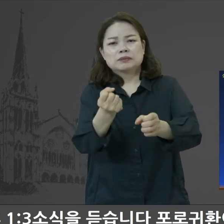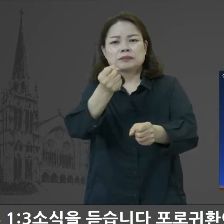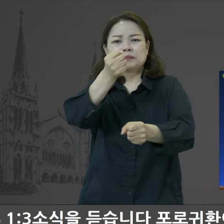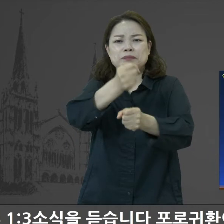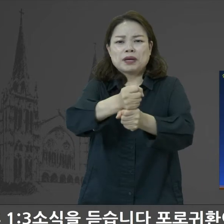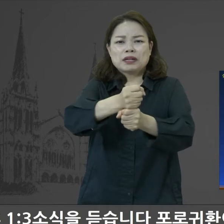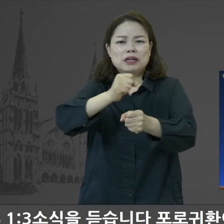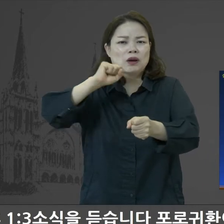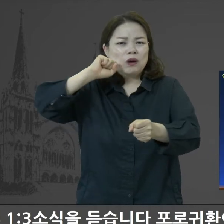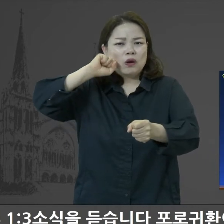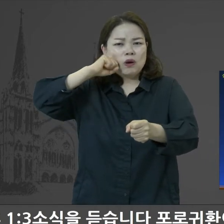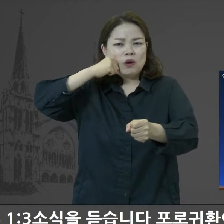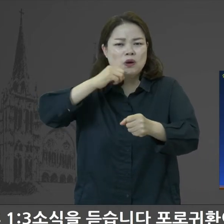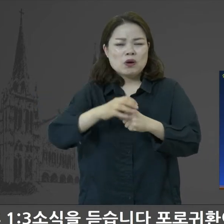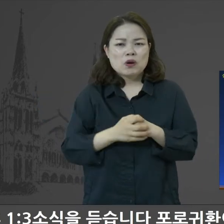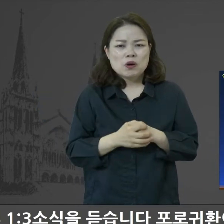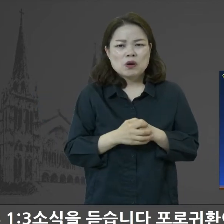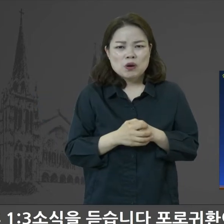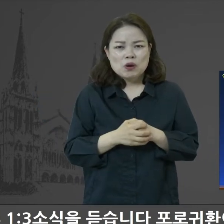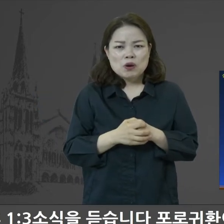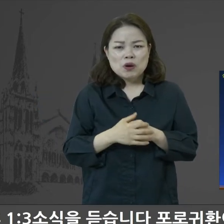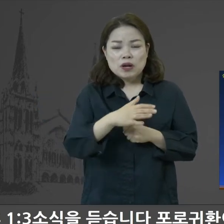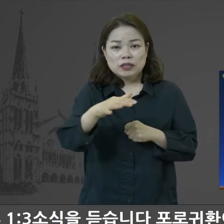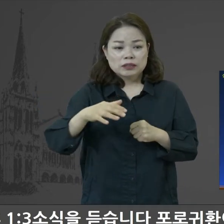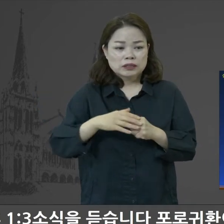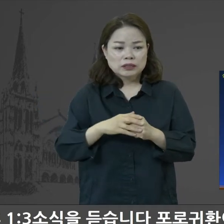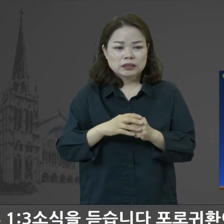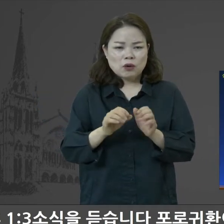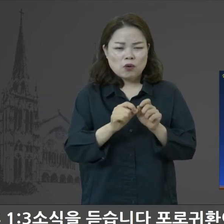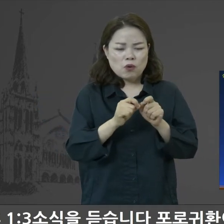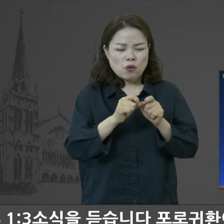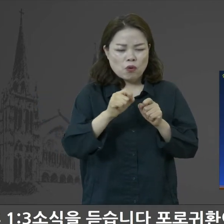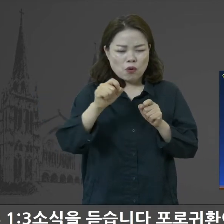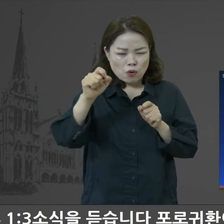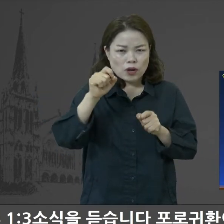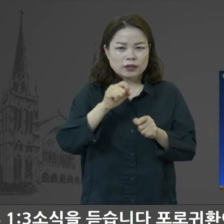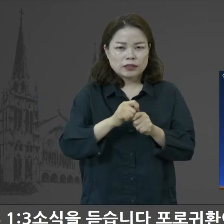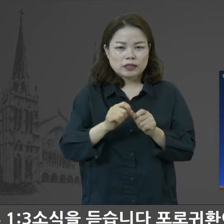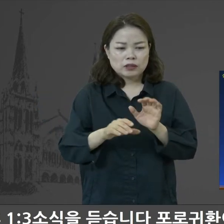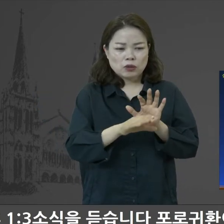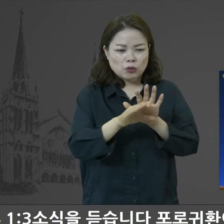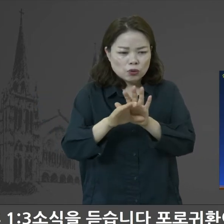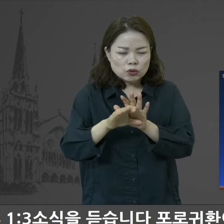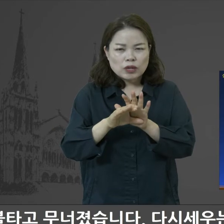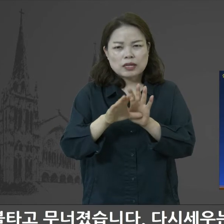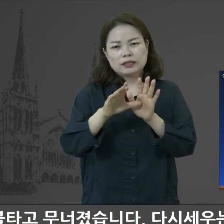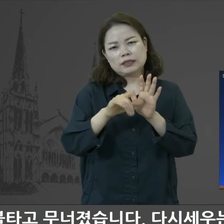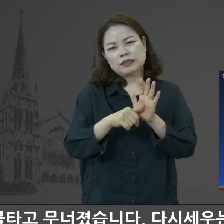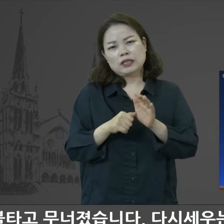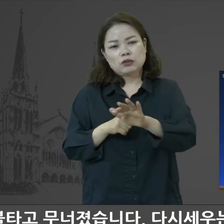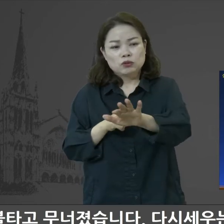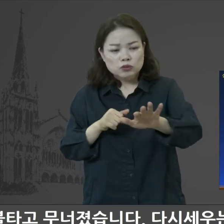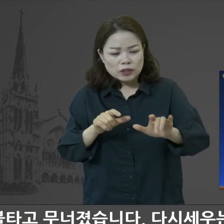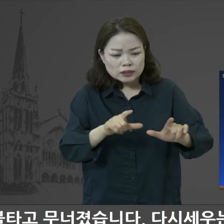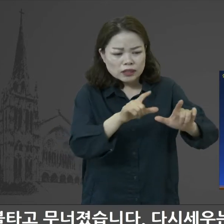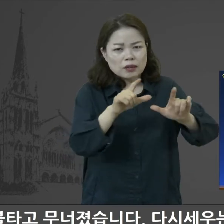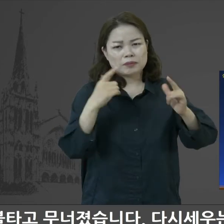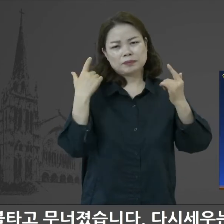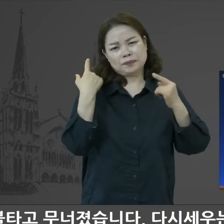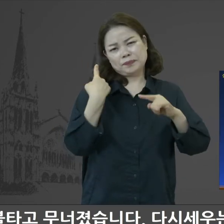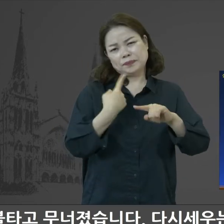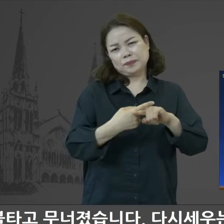생각을 해봅니다. 저는 장기화되는 코로나 시대에 이 말씀으로 비추어 보건대 우리의